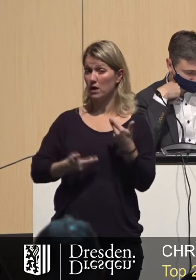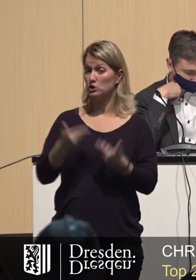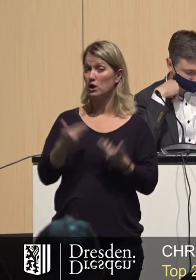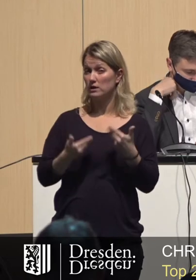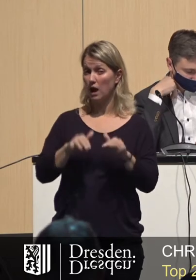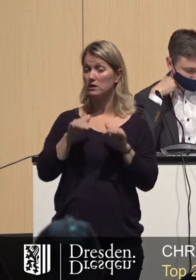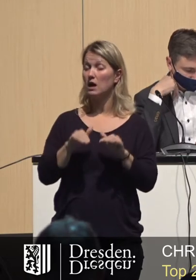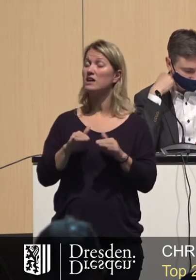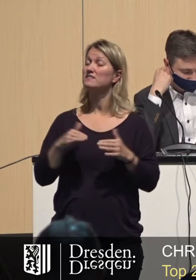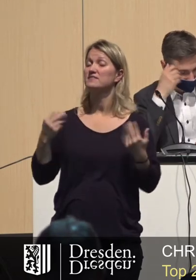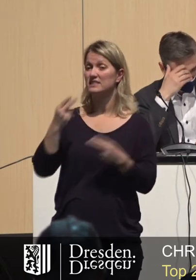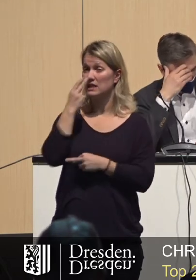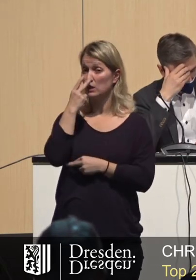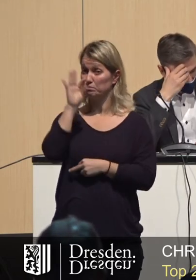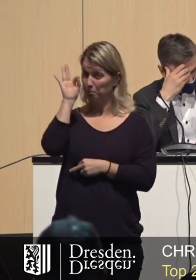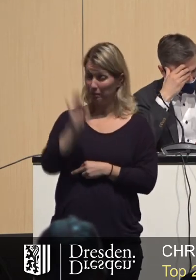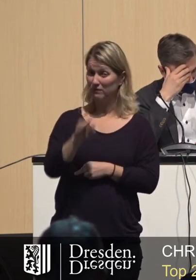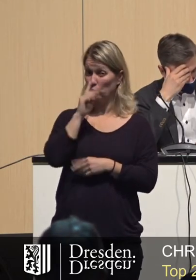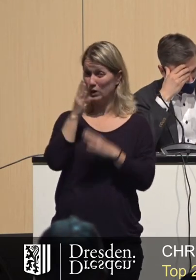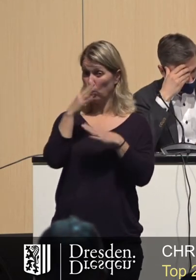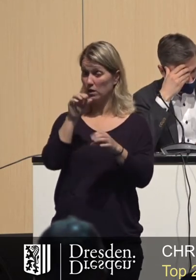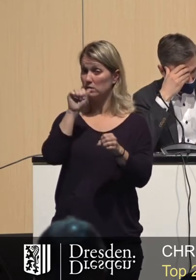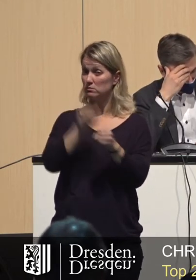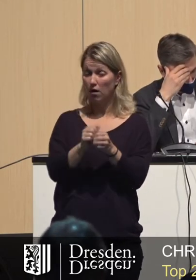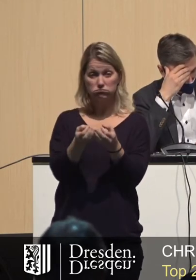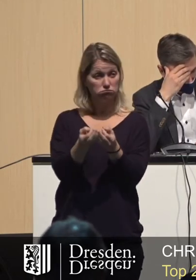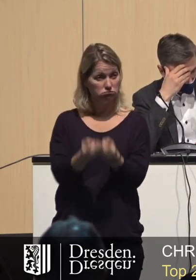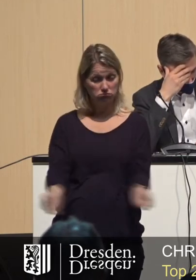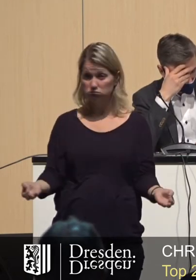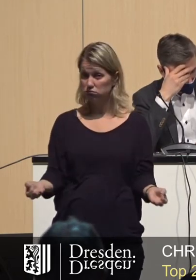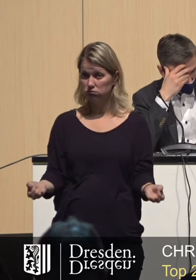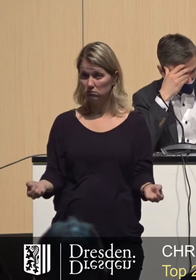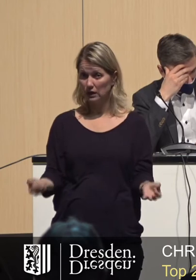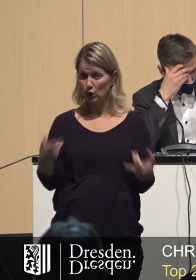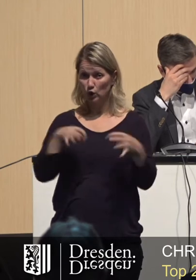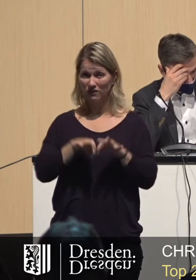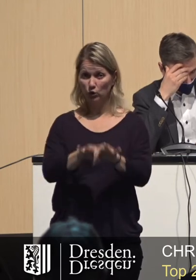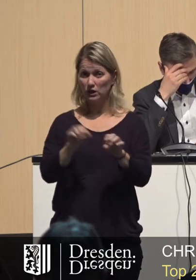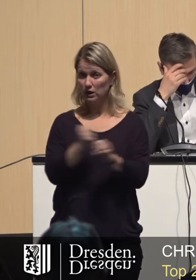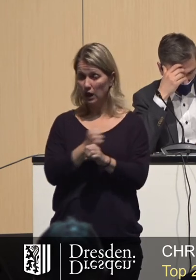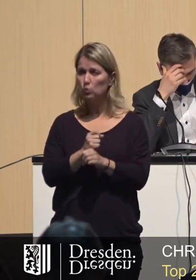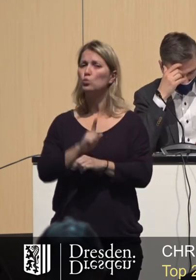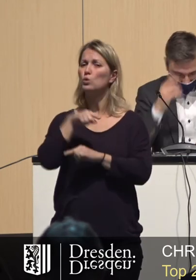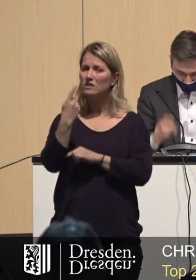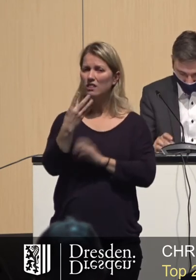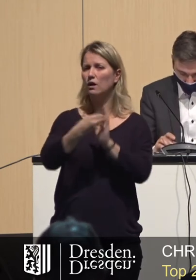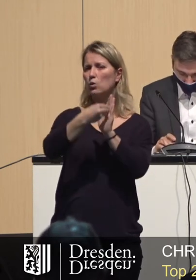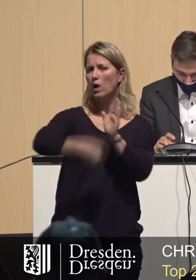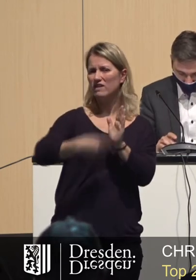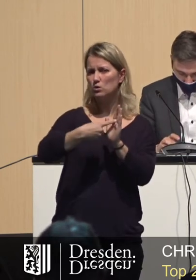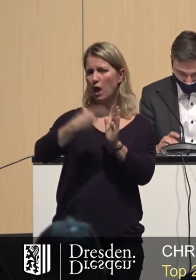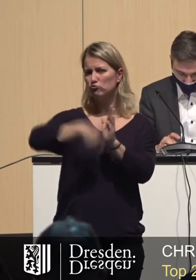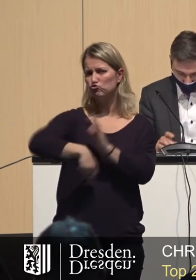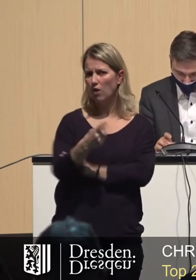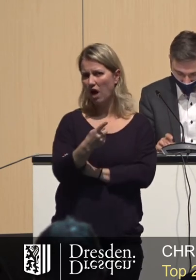riesengroß, wenn die Weihnachtsmärkte nicht stattfinden können? Welche Konventionalstrafen, da gucke ich jetzt schon